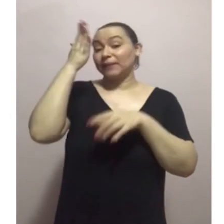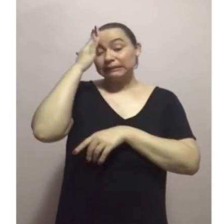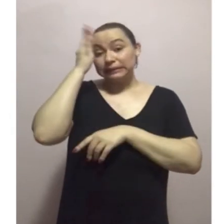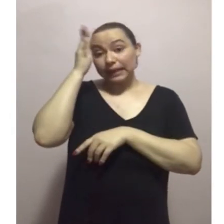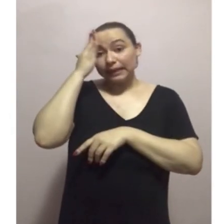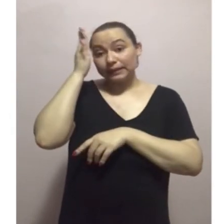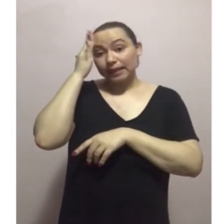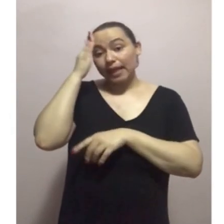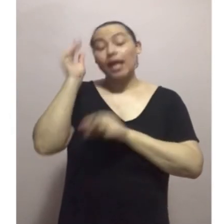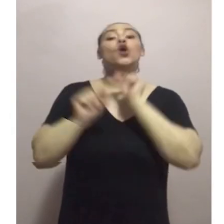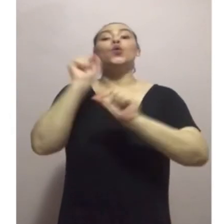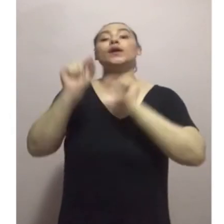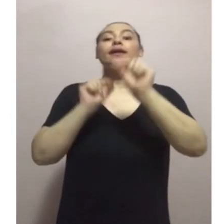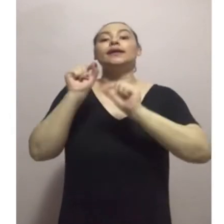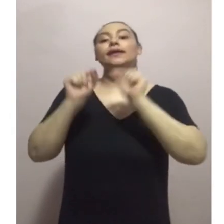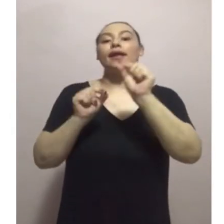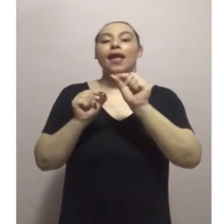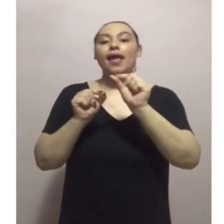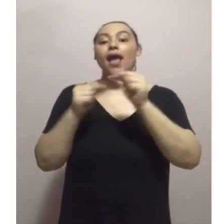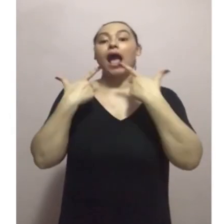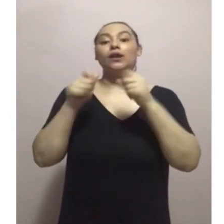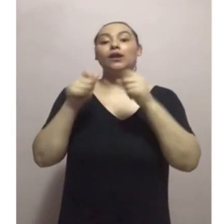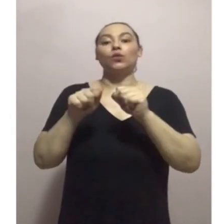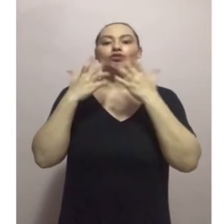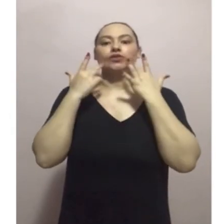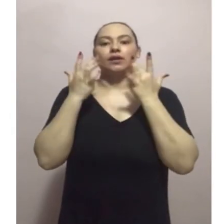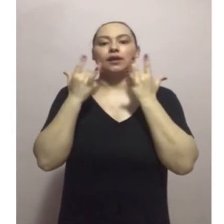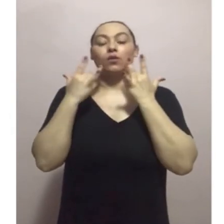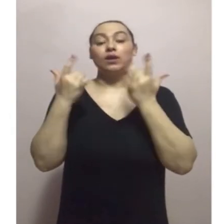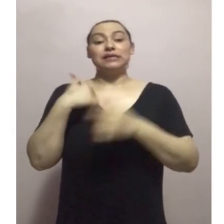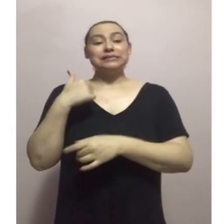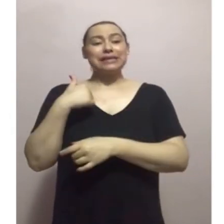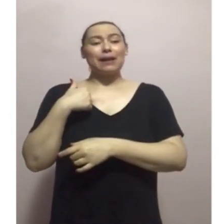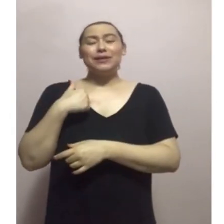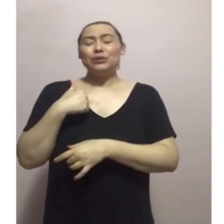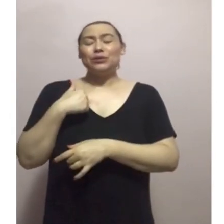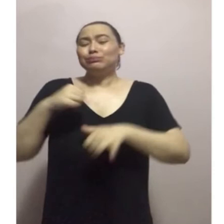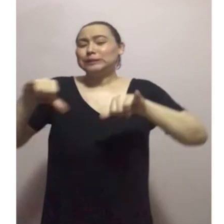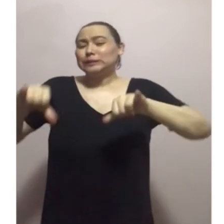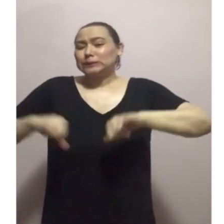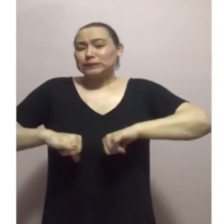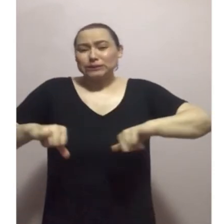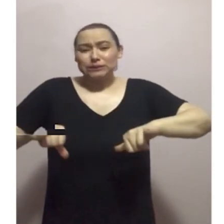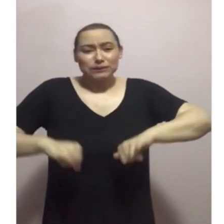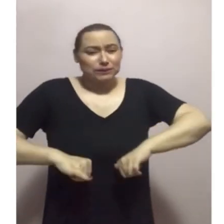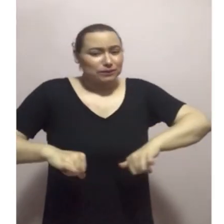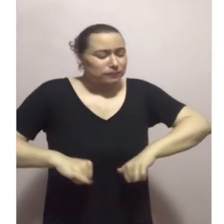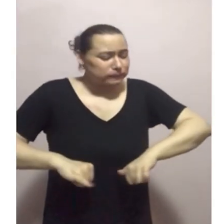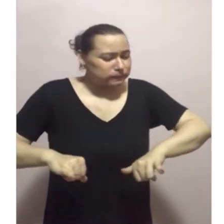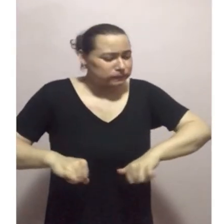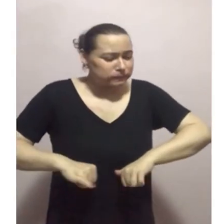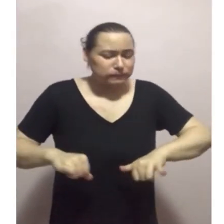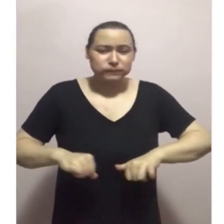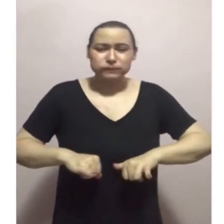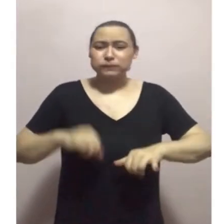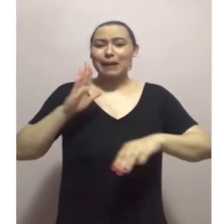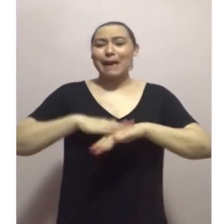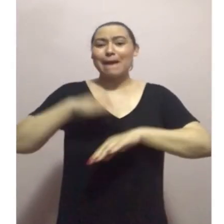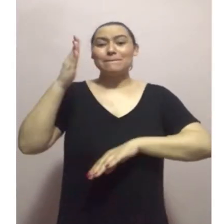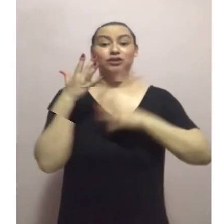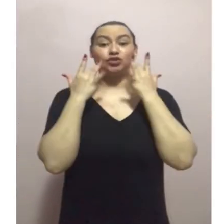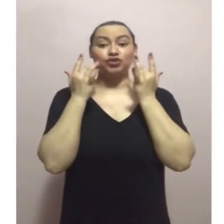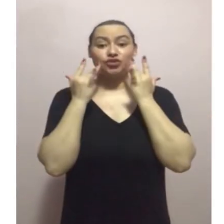entender o que é a linguagem teatral. E aí, Sim. num determinado momento, eu sofri aquela coisa de...